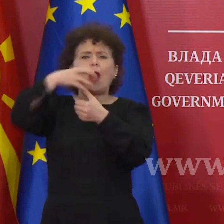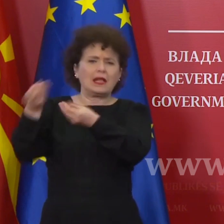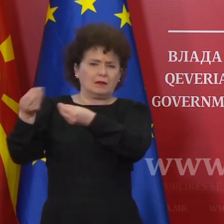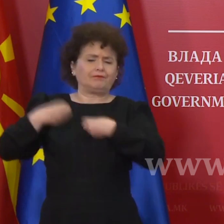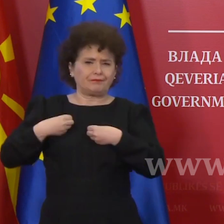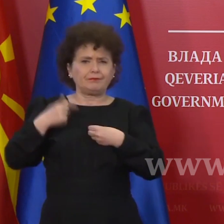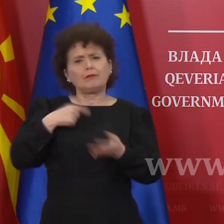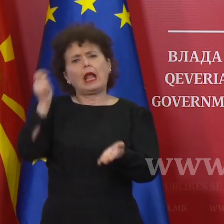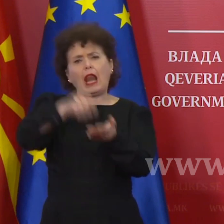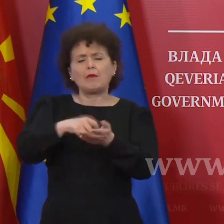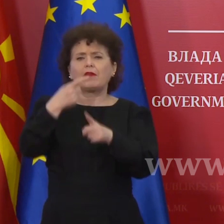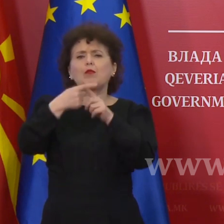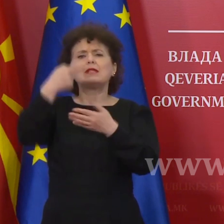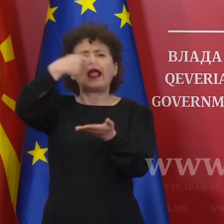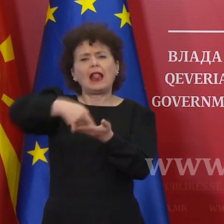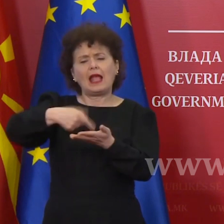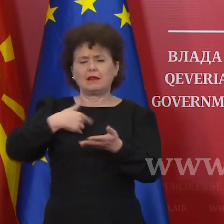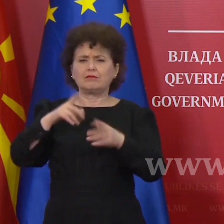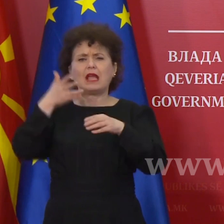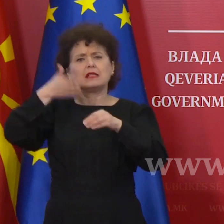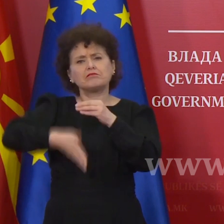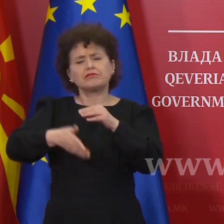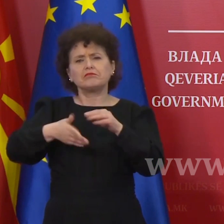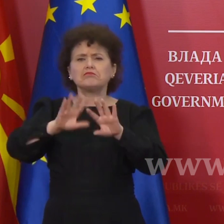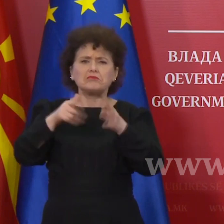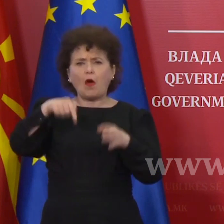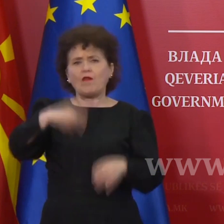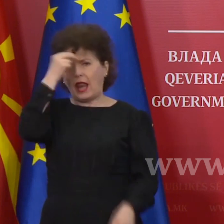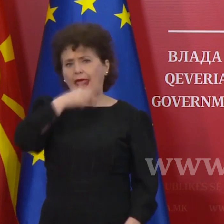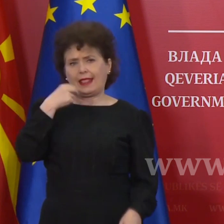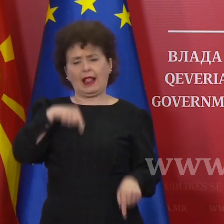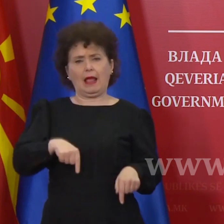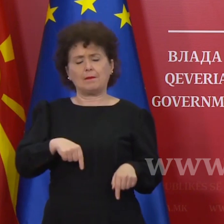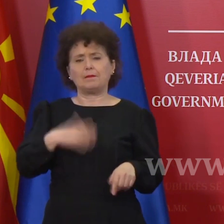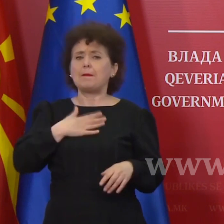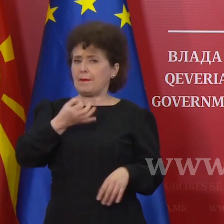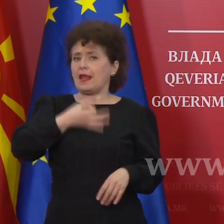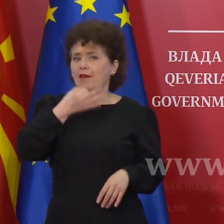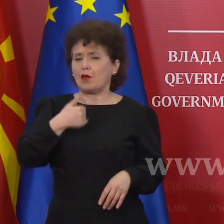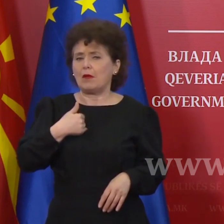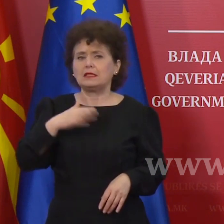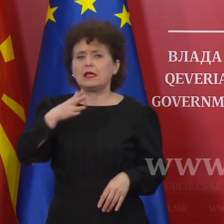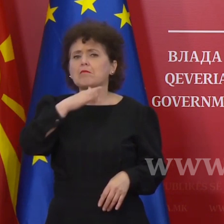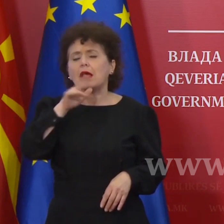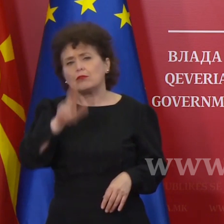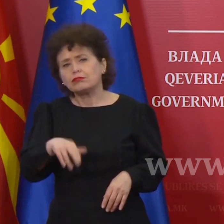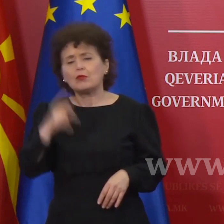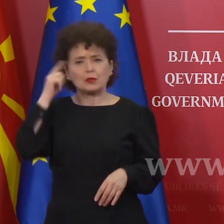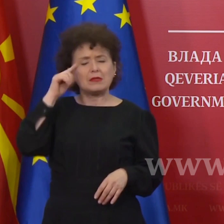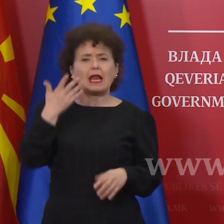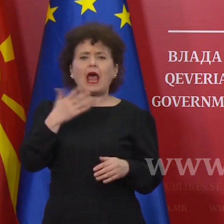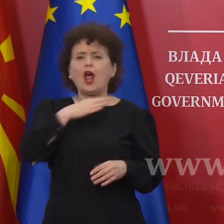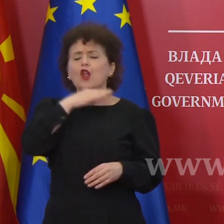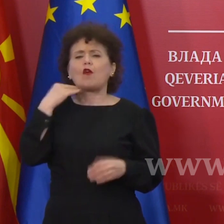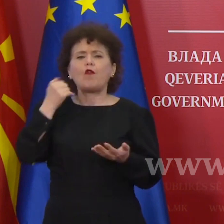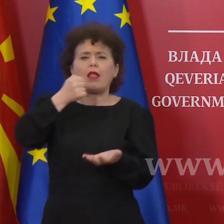и наша набавка за уште 1000 кои што треба да завршат во текот на оваа недела. Имаме информација дека нашата земја може да смета на